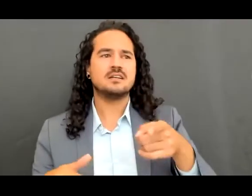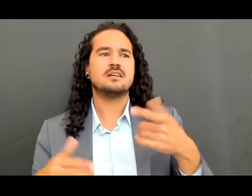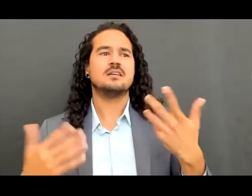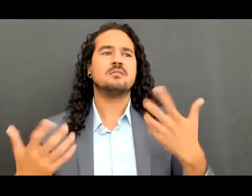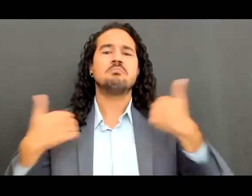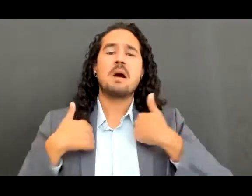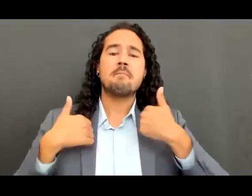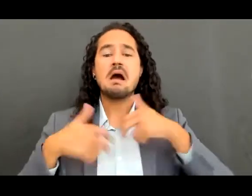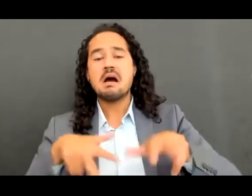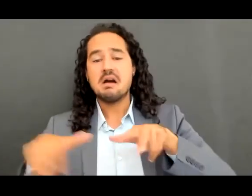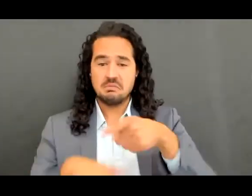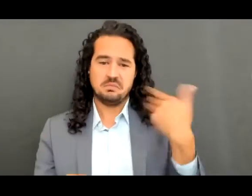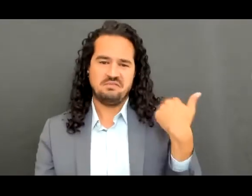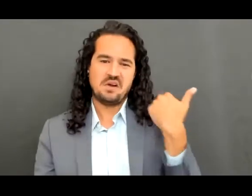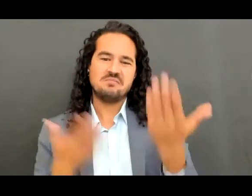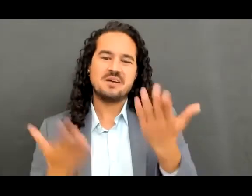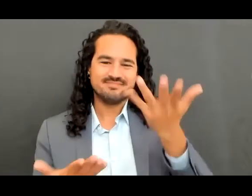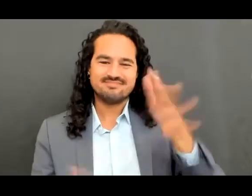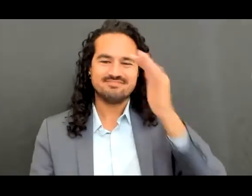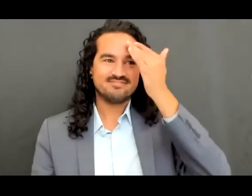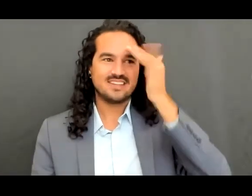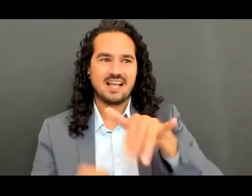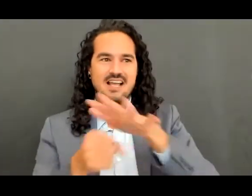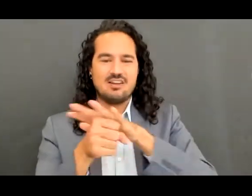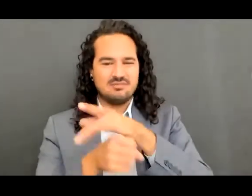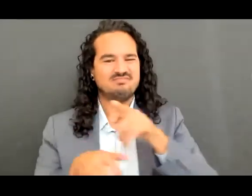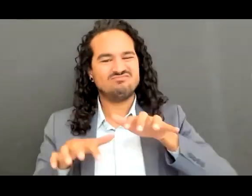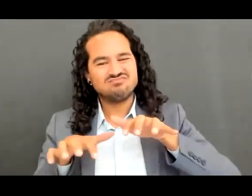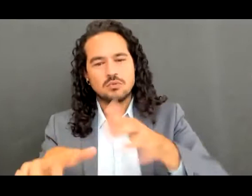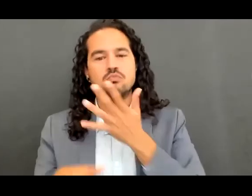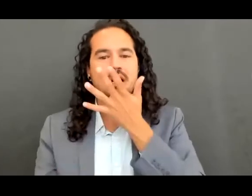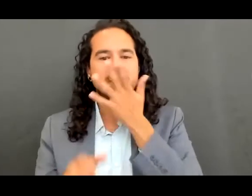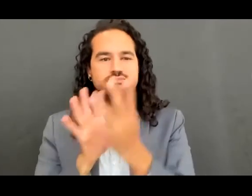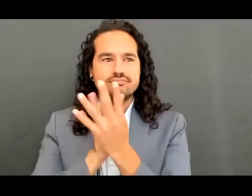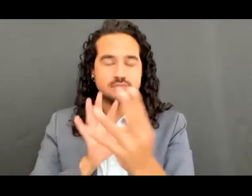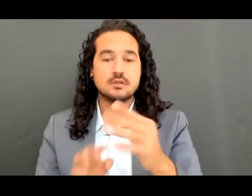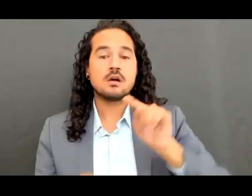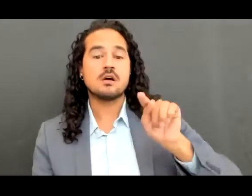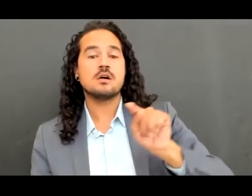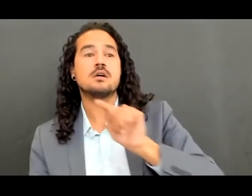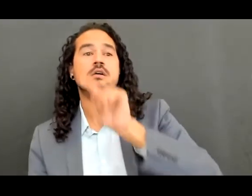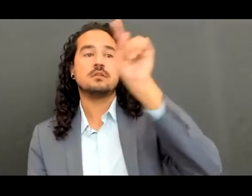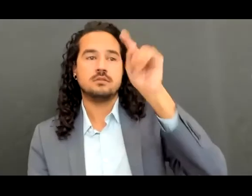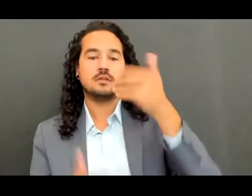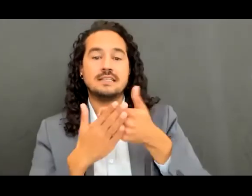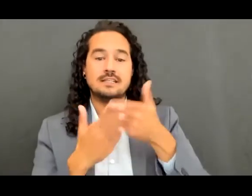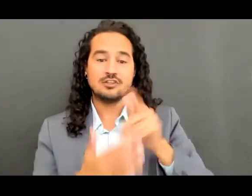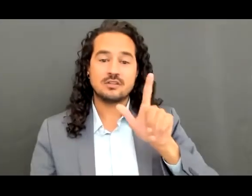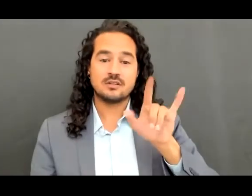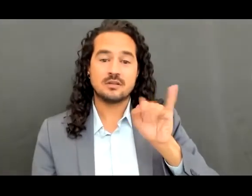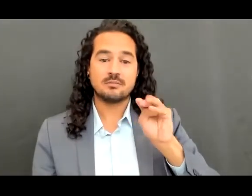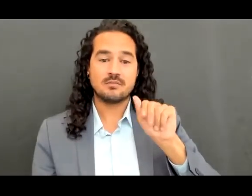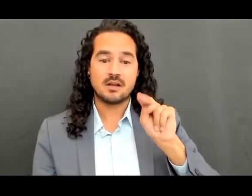a poner uno aquí por el camino Limitor. Tenemos un centro de educación en la parte